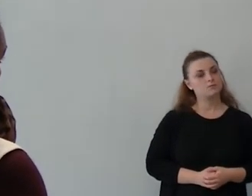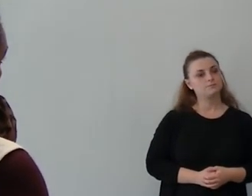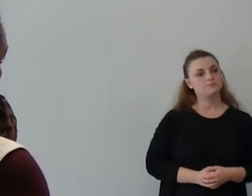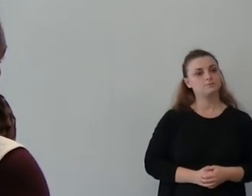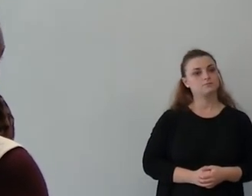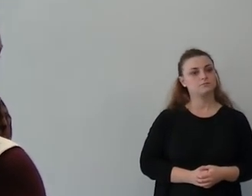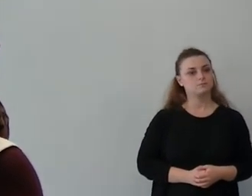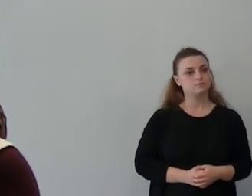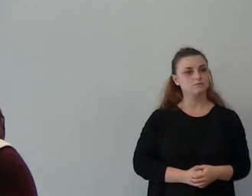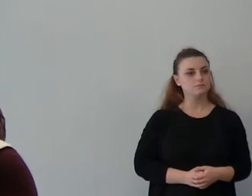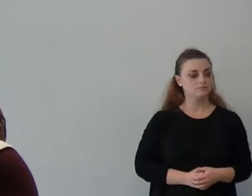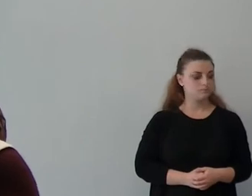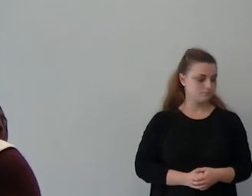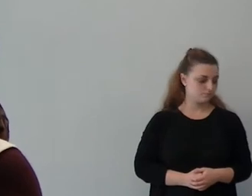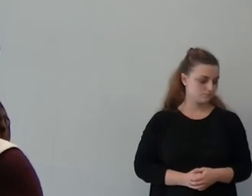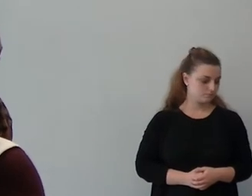thankful.